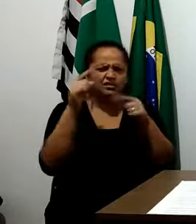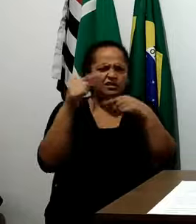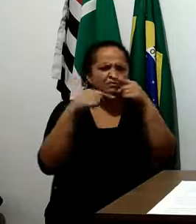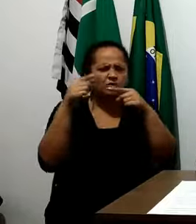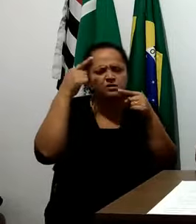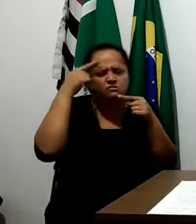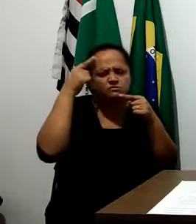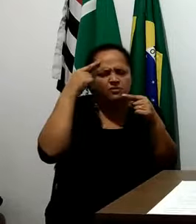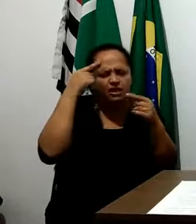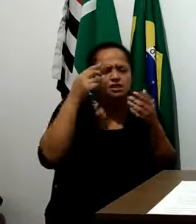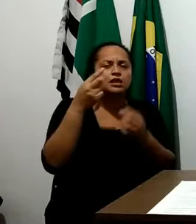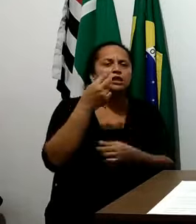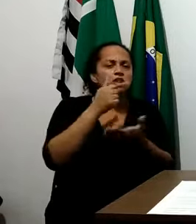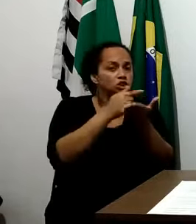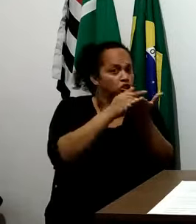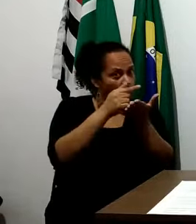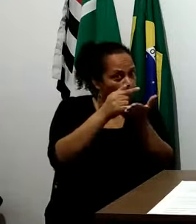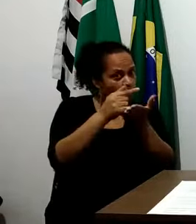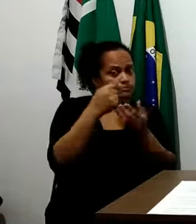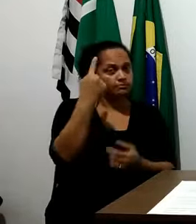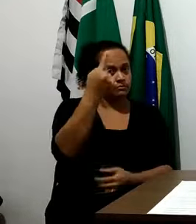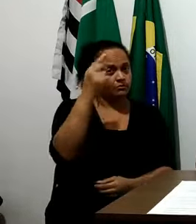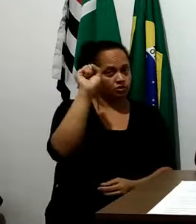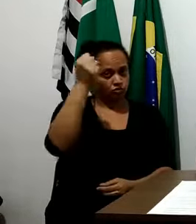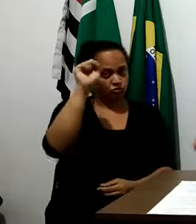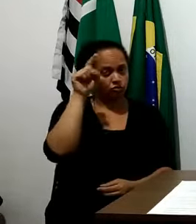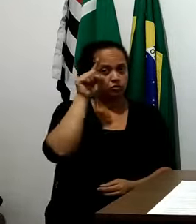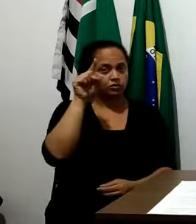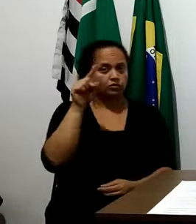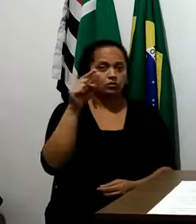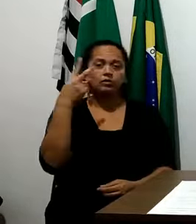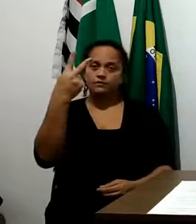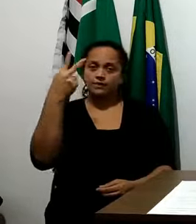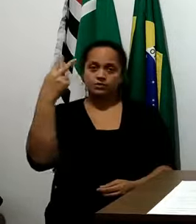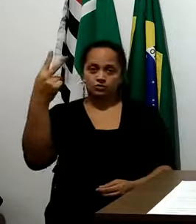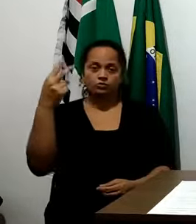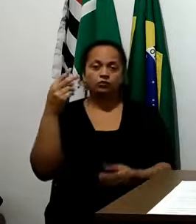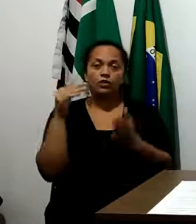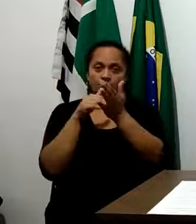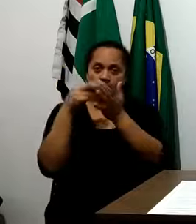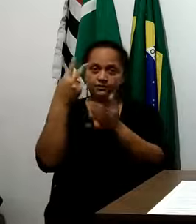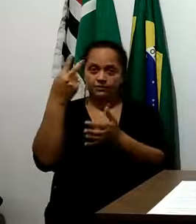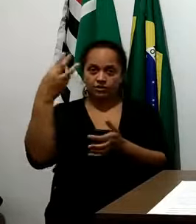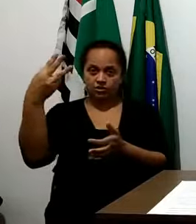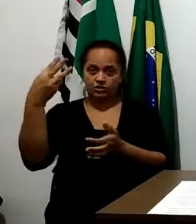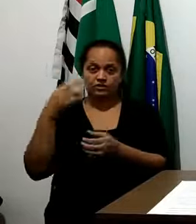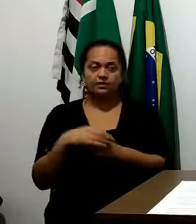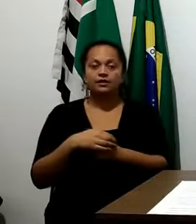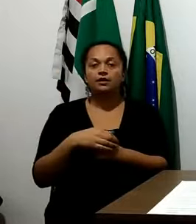ele. Gênesis, capítulo 18, no versículo 22 e 23,